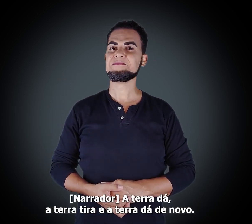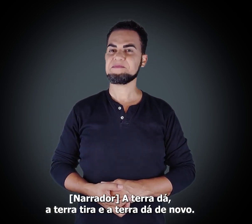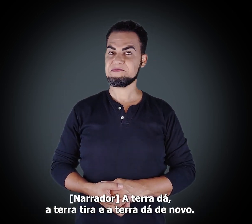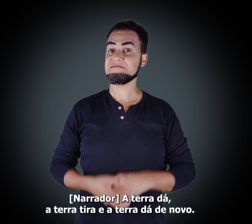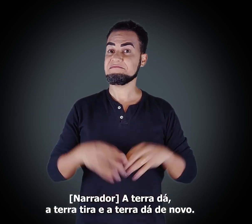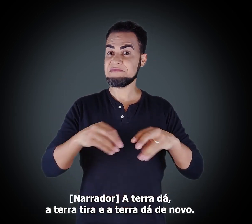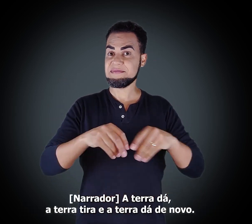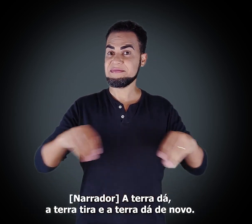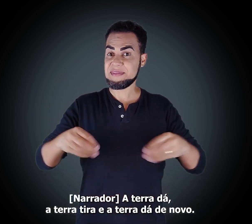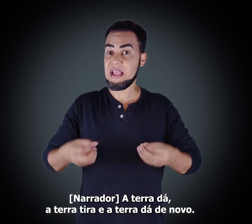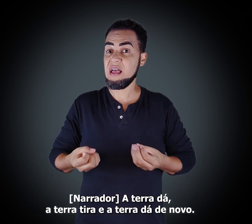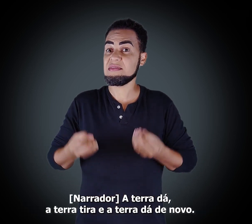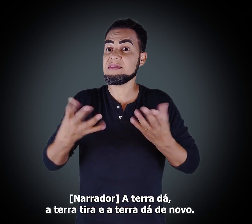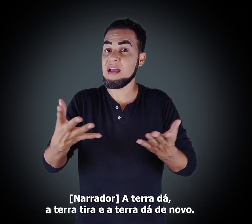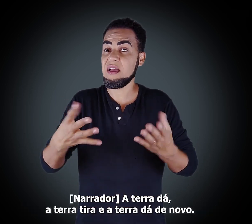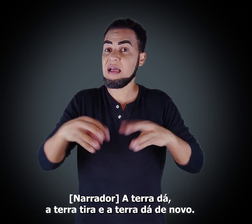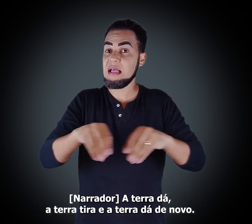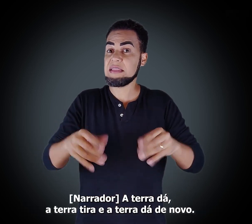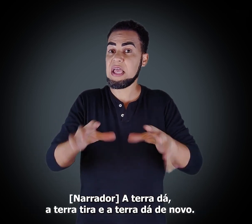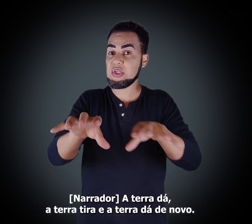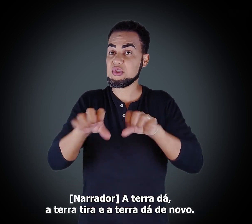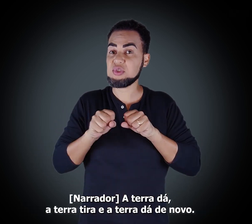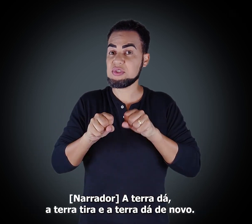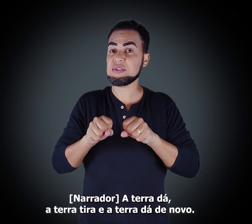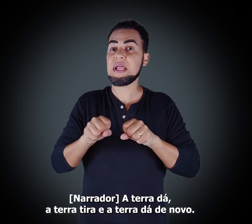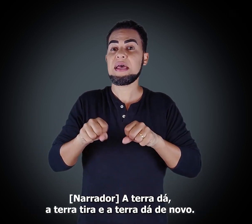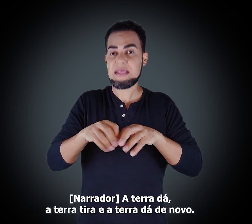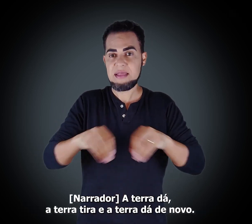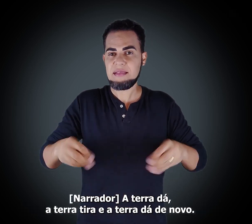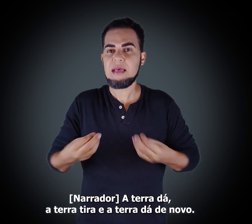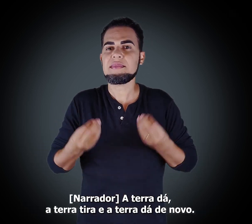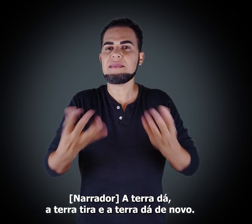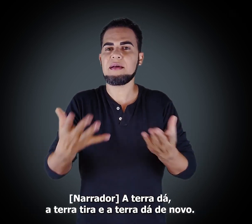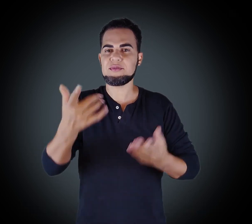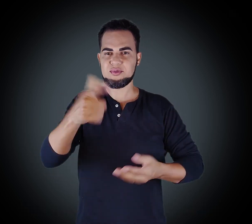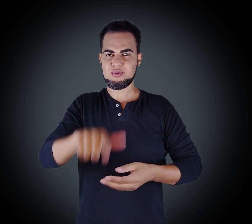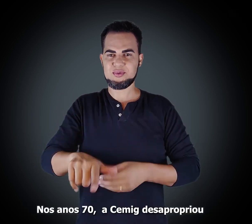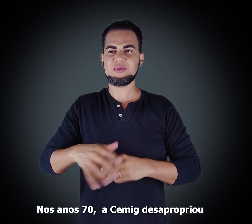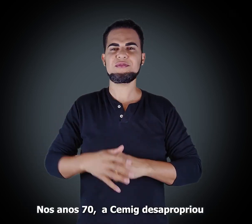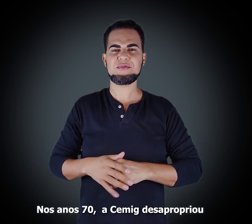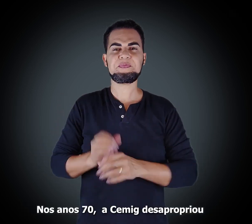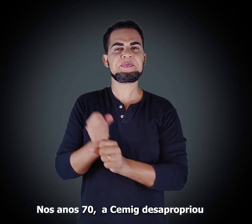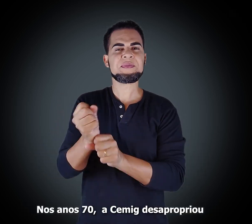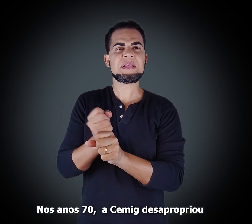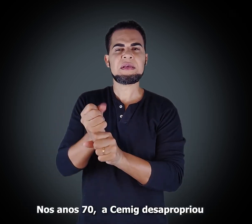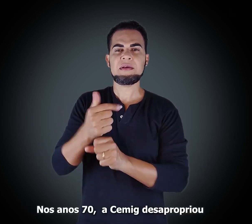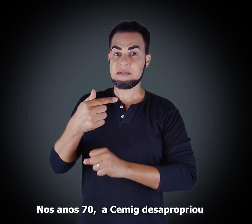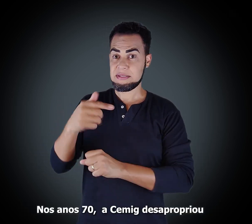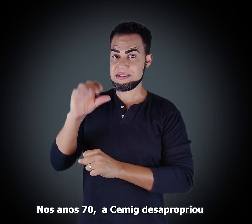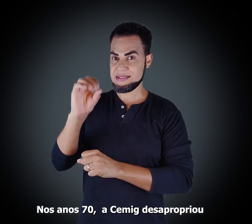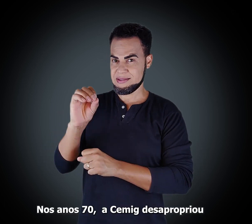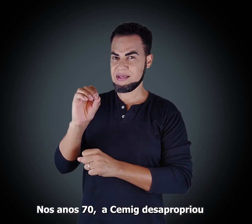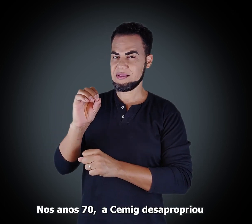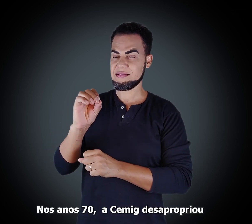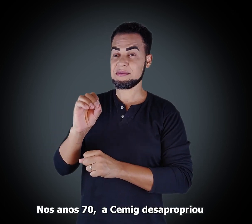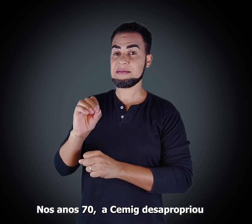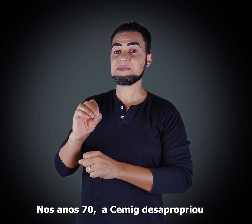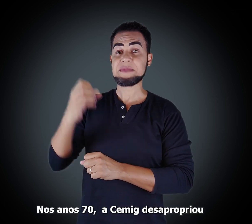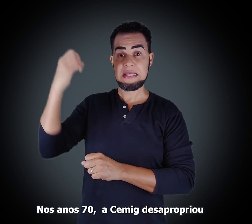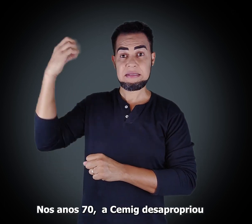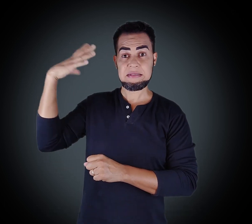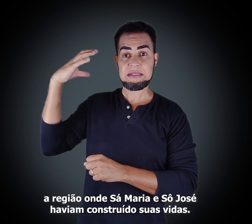A terra dá, a terra tira e a terra dá de novo. Nos anos 70, a